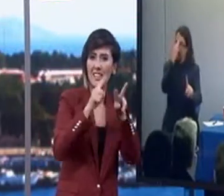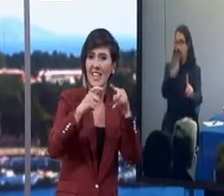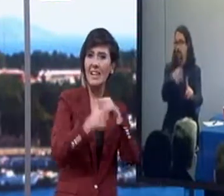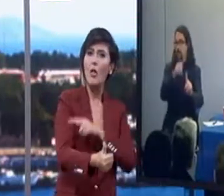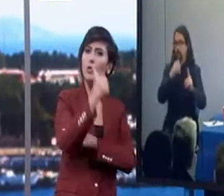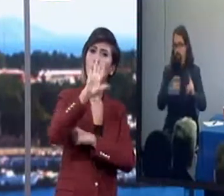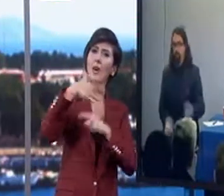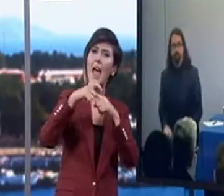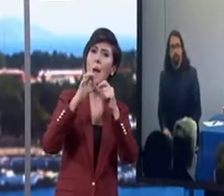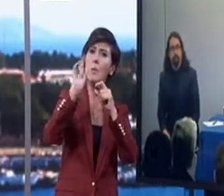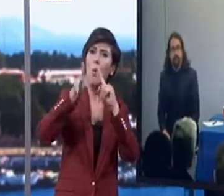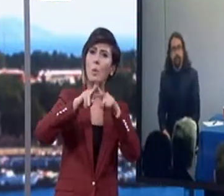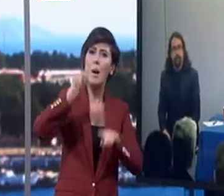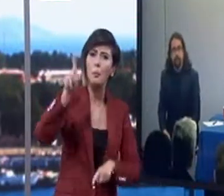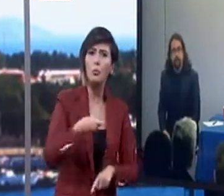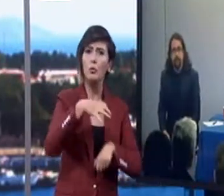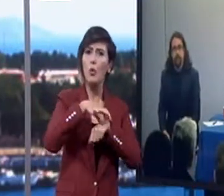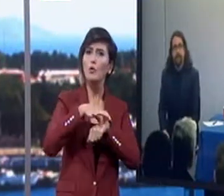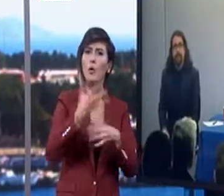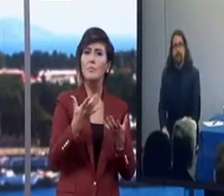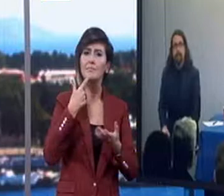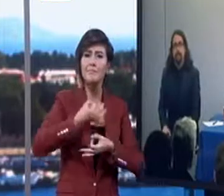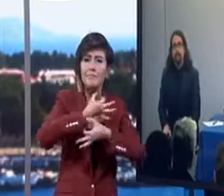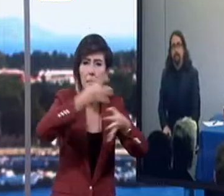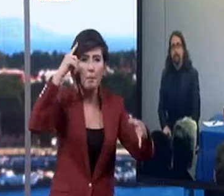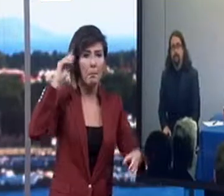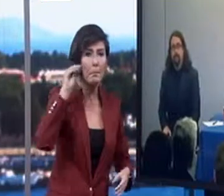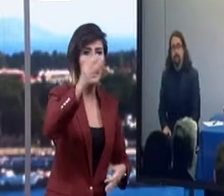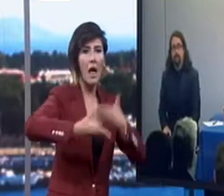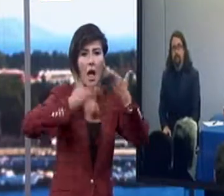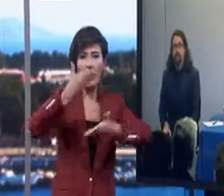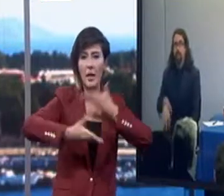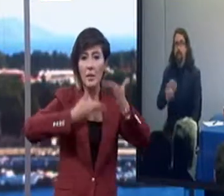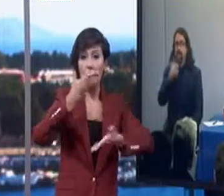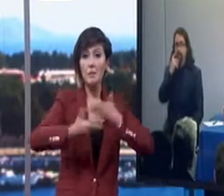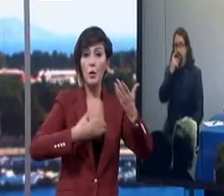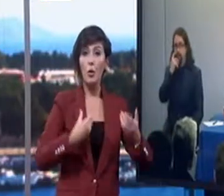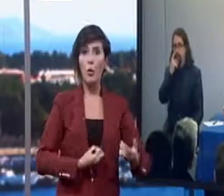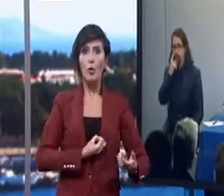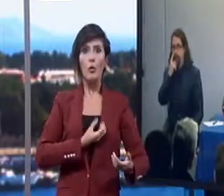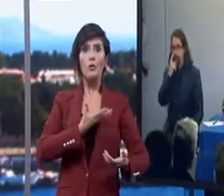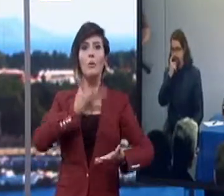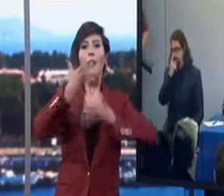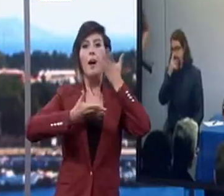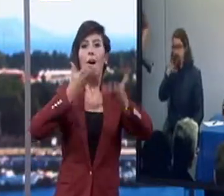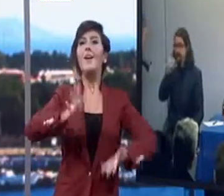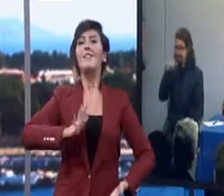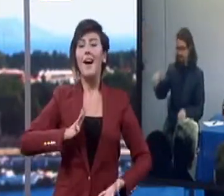Ebola tespit edilen doktorun durumu ile ilgili kamuoyunu bilgilendirmekti. Anlatımına duygu katmak isteyen tercüman, abartılı